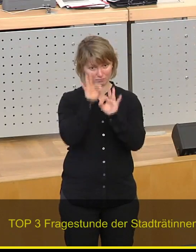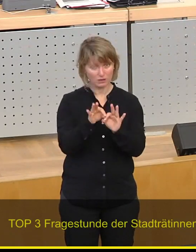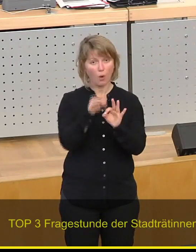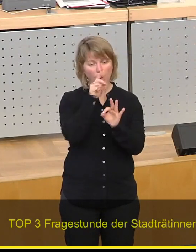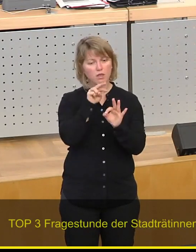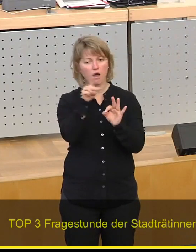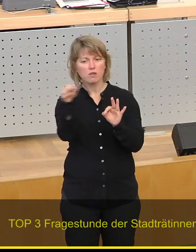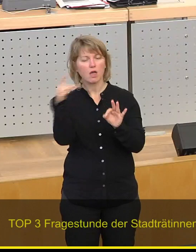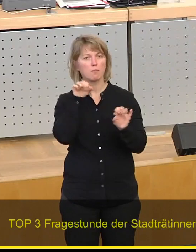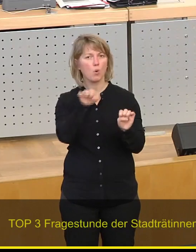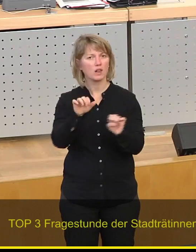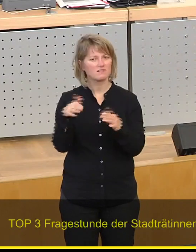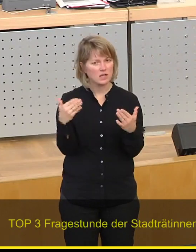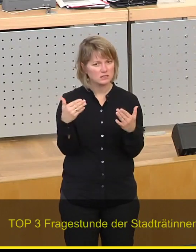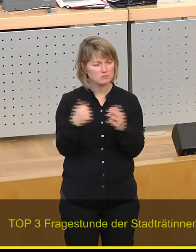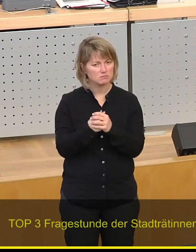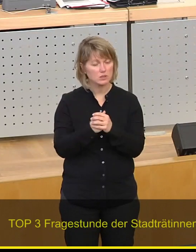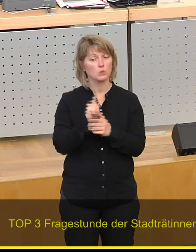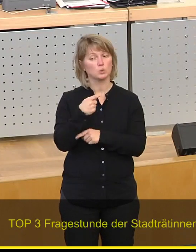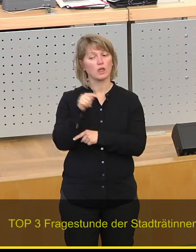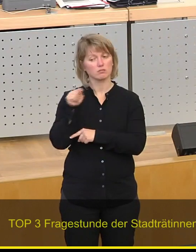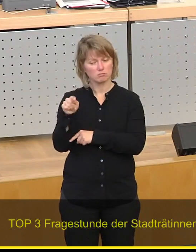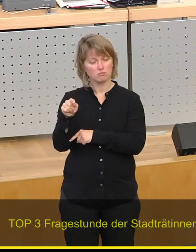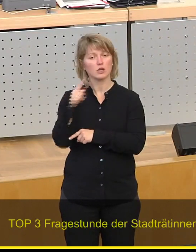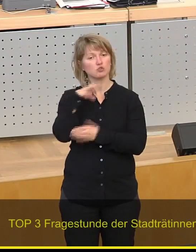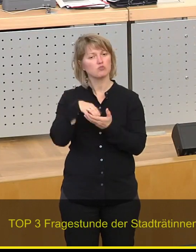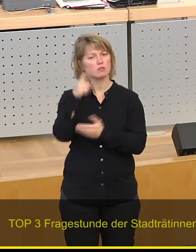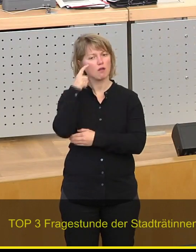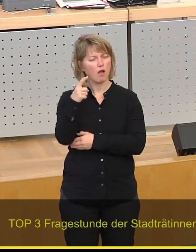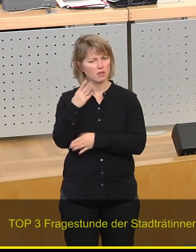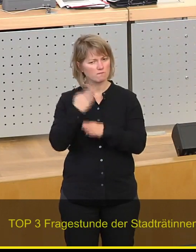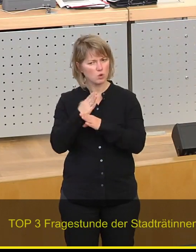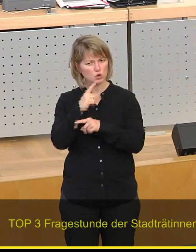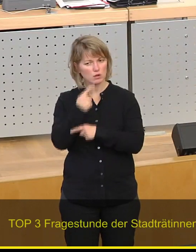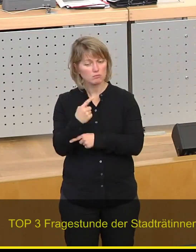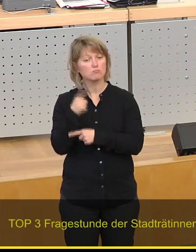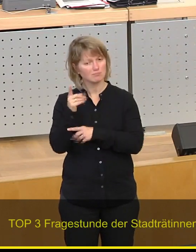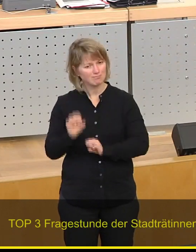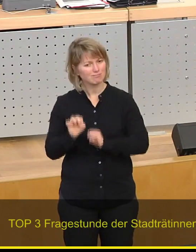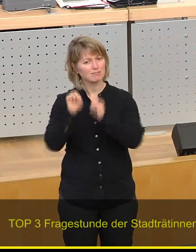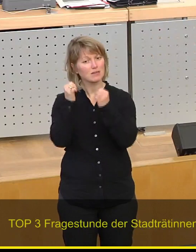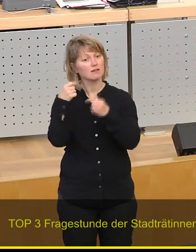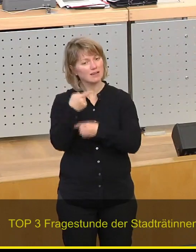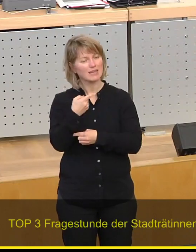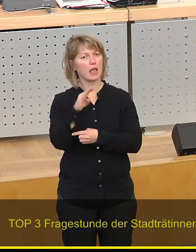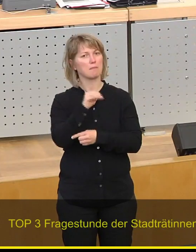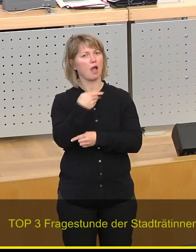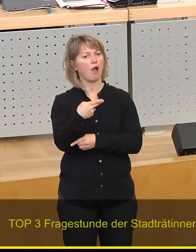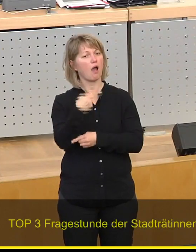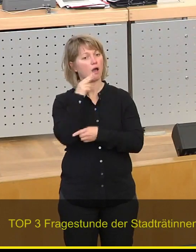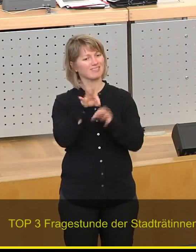Erwägungen heraus wurde dem Stadtrat dann die Gründung der neuen Gesellschaft, der neuen Wohnungsbaugesellschaft in der Rechtsform einer GmbH und Co.